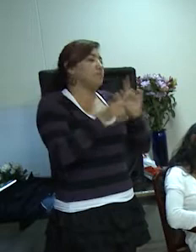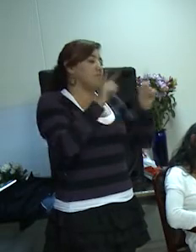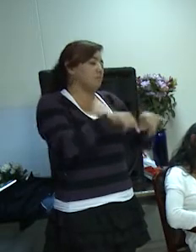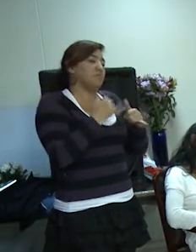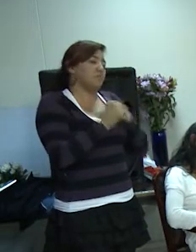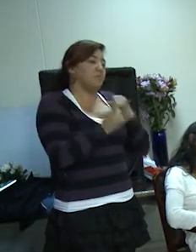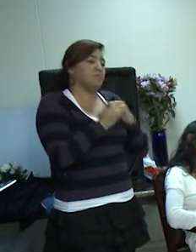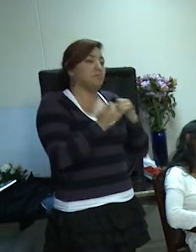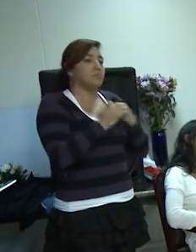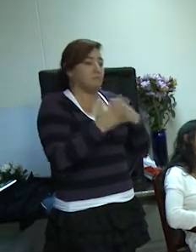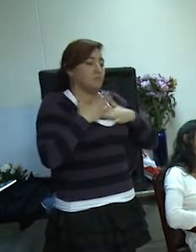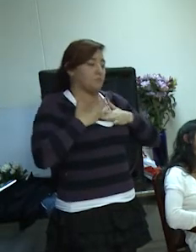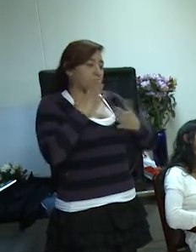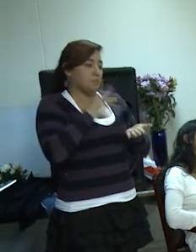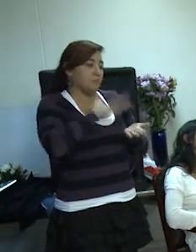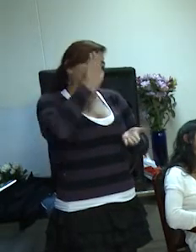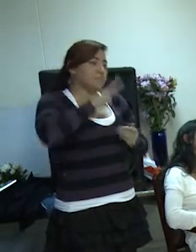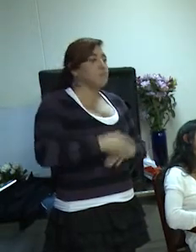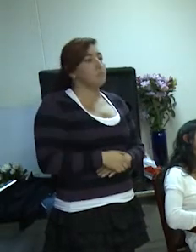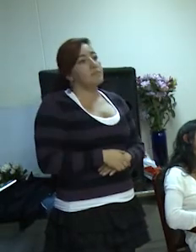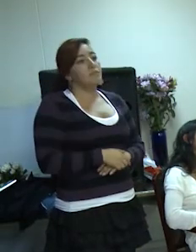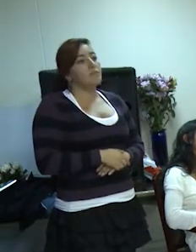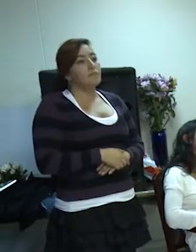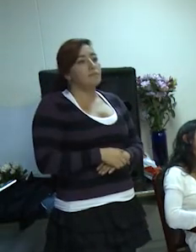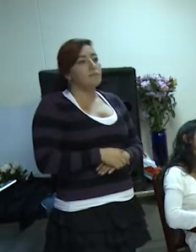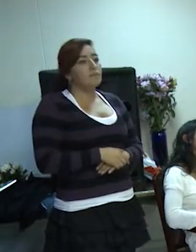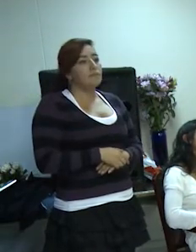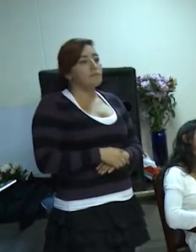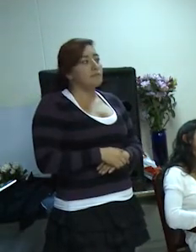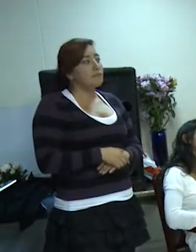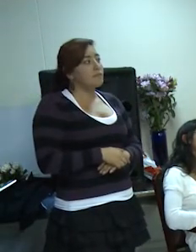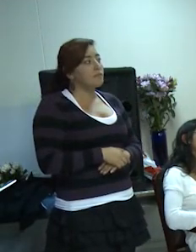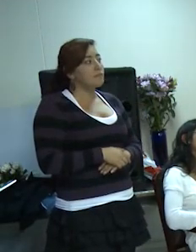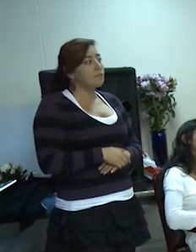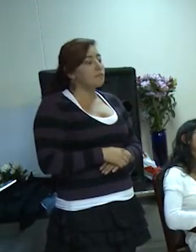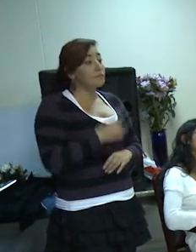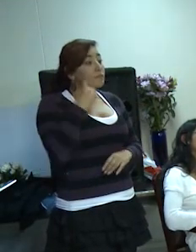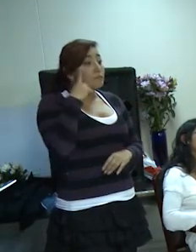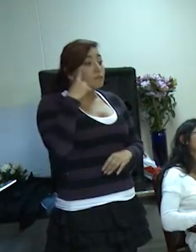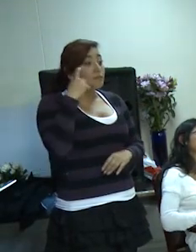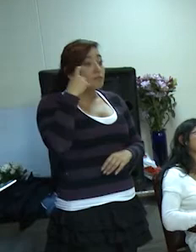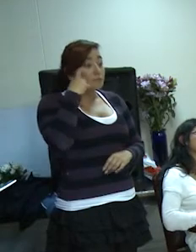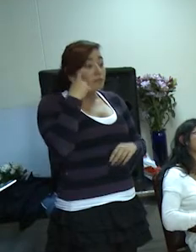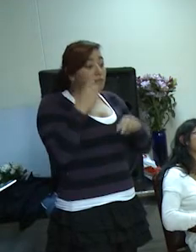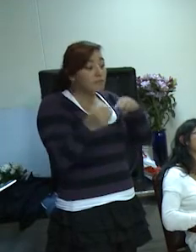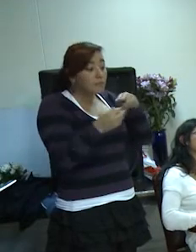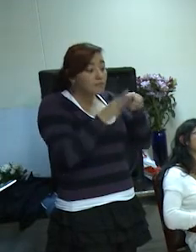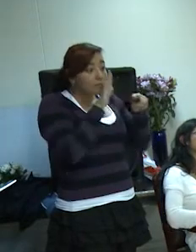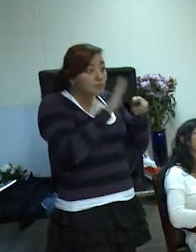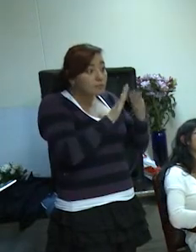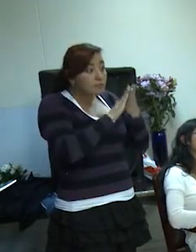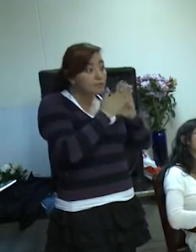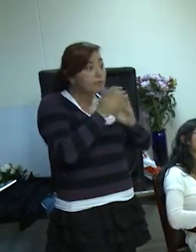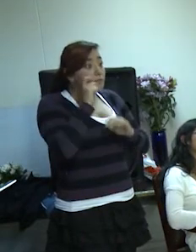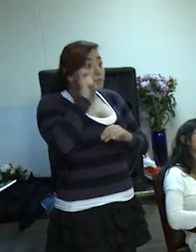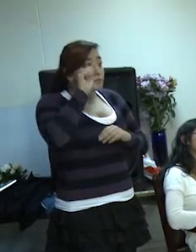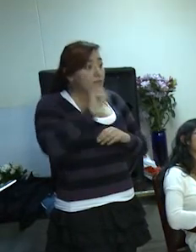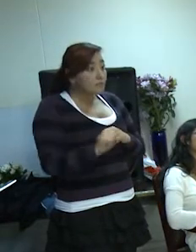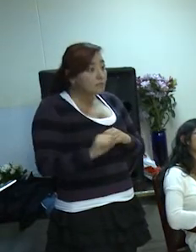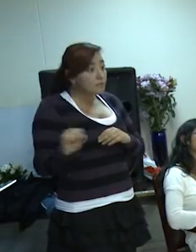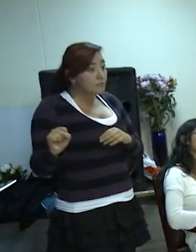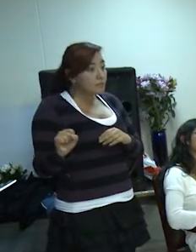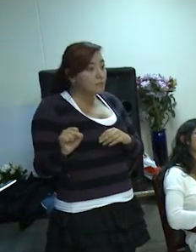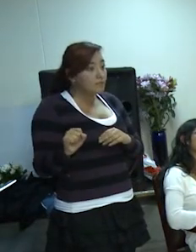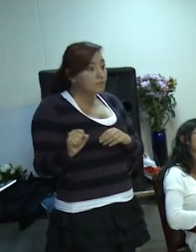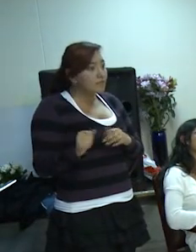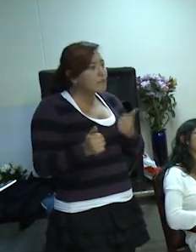lo de mi parte, es decir que el reto de la educación comunitaria en gran parte